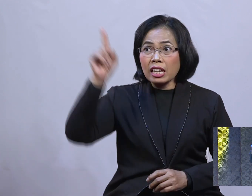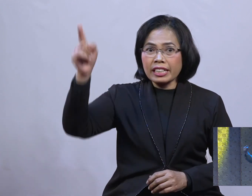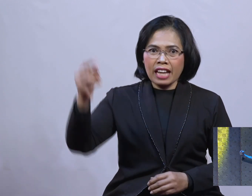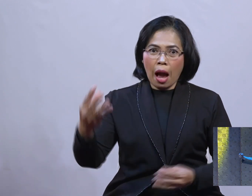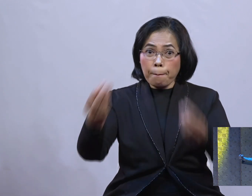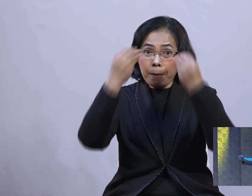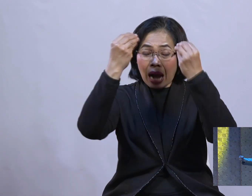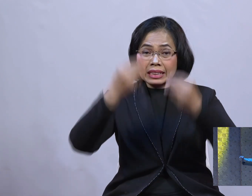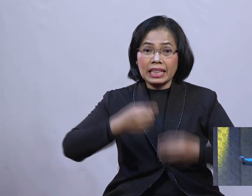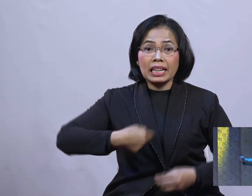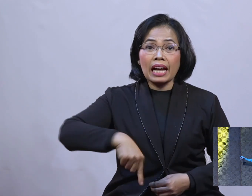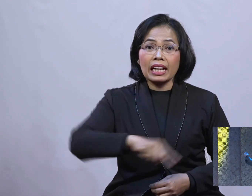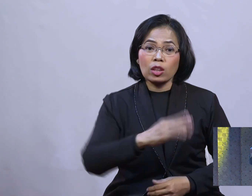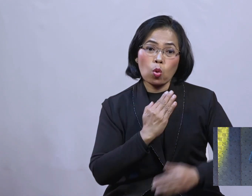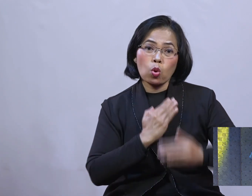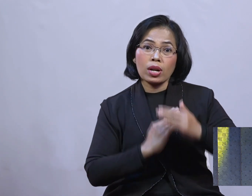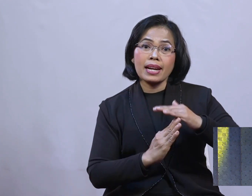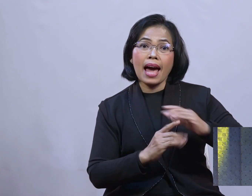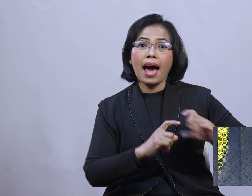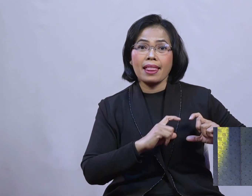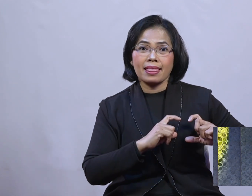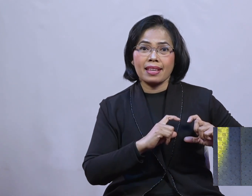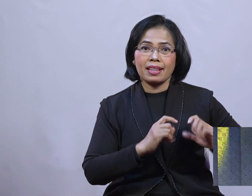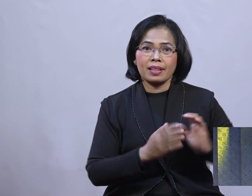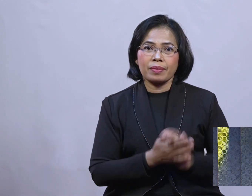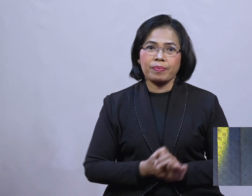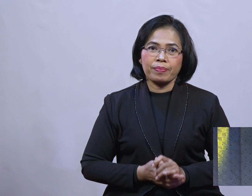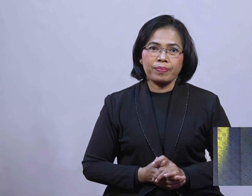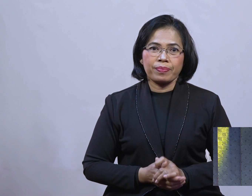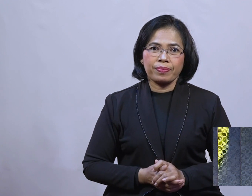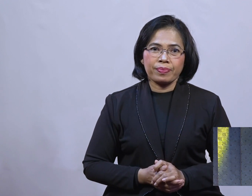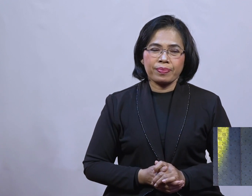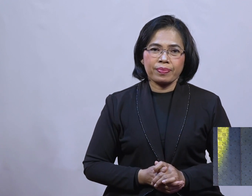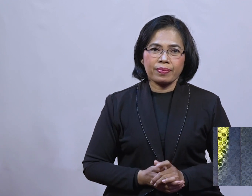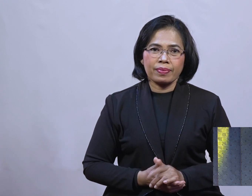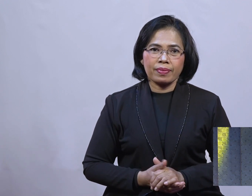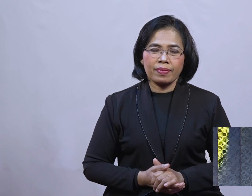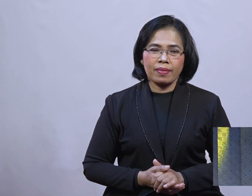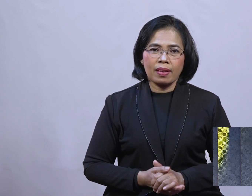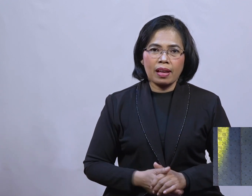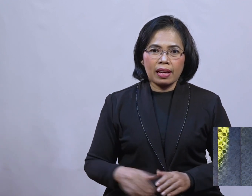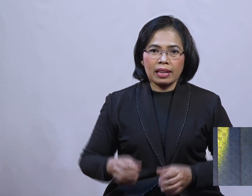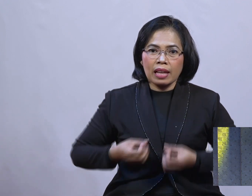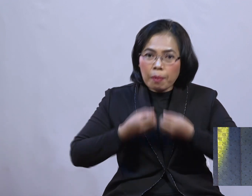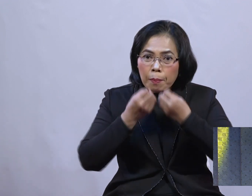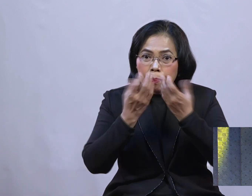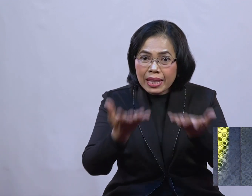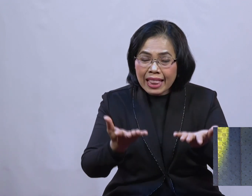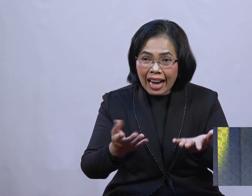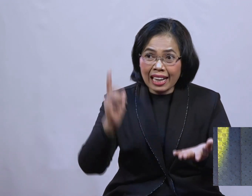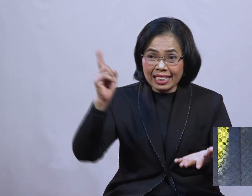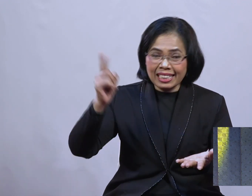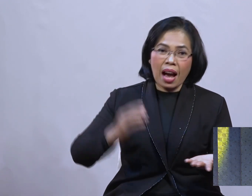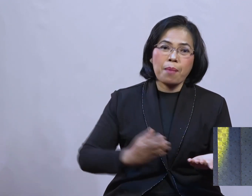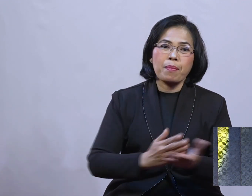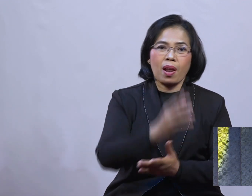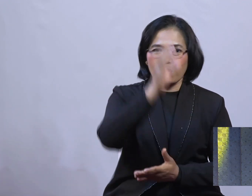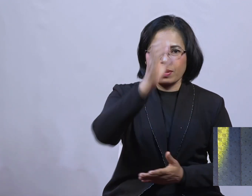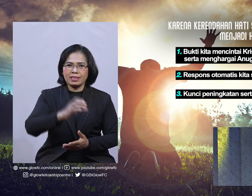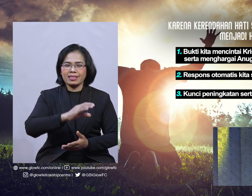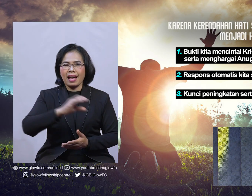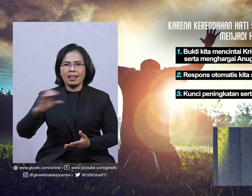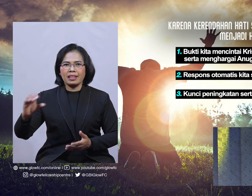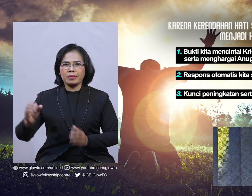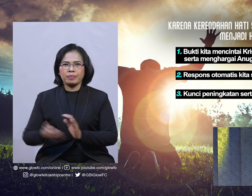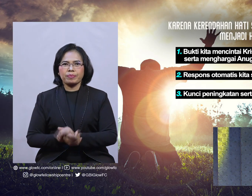bukan hanya perintahkan kita untuk rendah hati dia telah berita ladang buat kita lewat Sari bagi setiap kali kita memandang salib